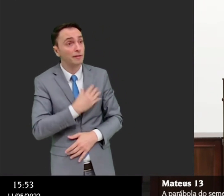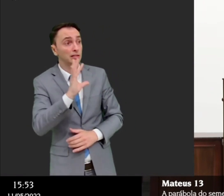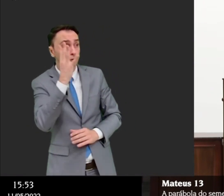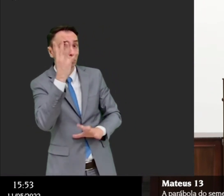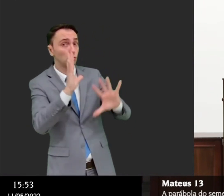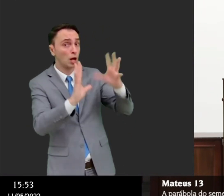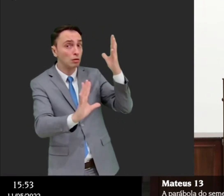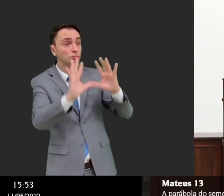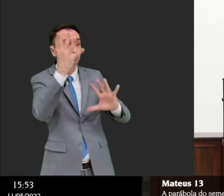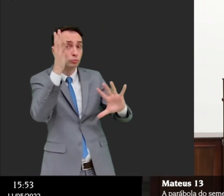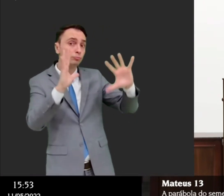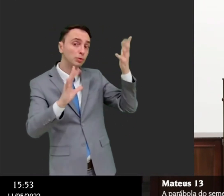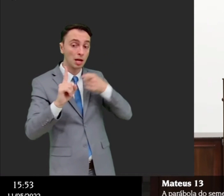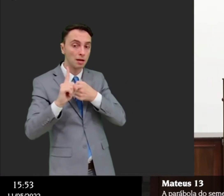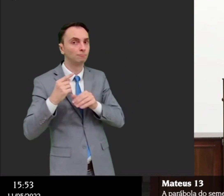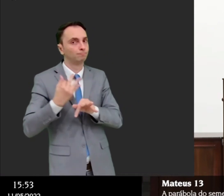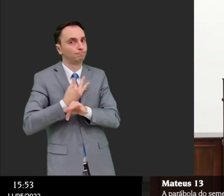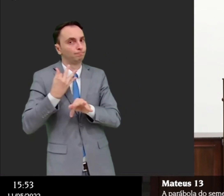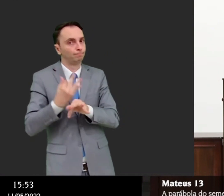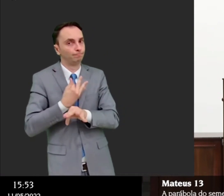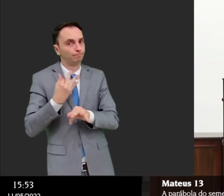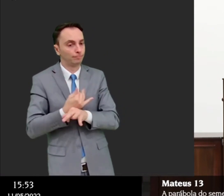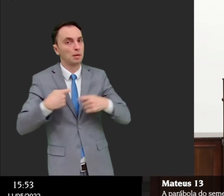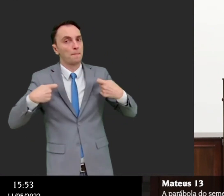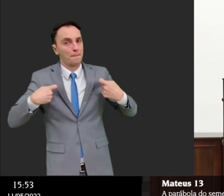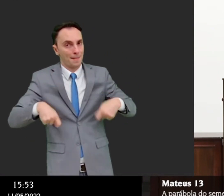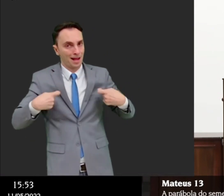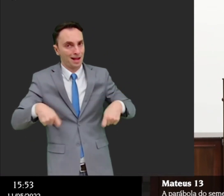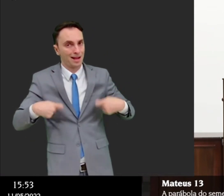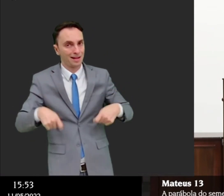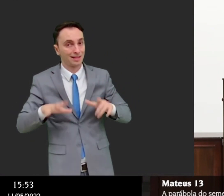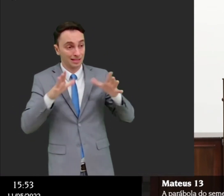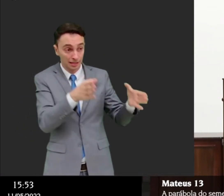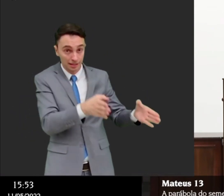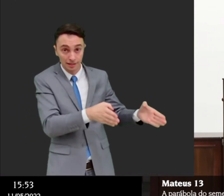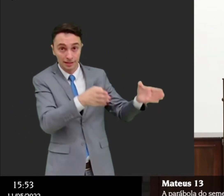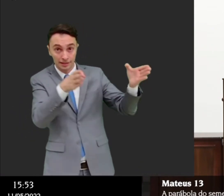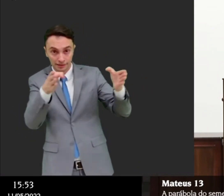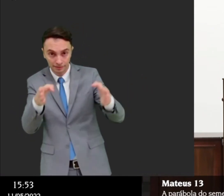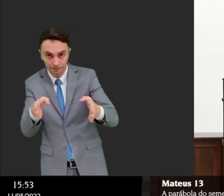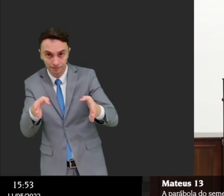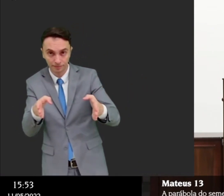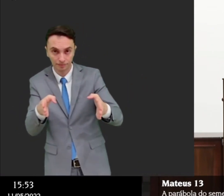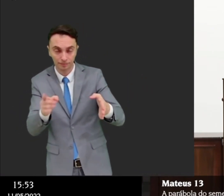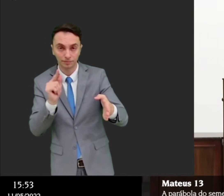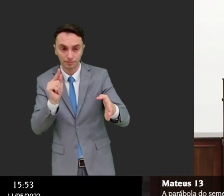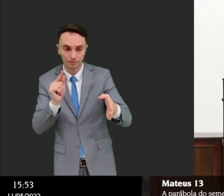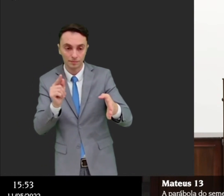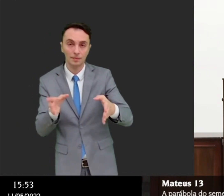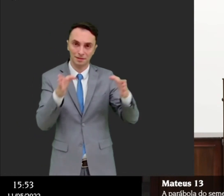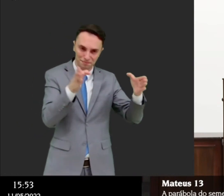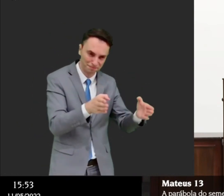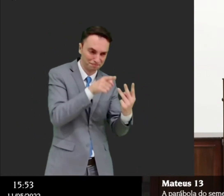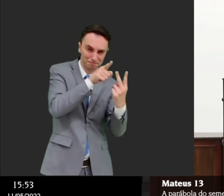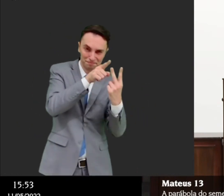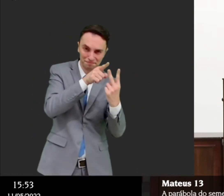fala aqui a palavra. E veio depois, não tendo terra funda, veio o sol